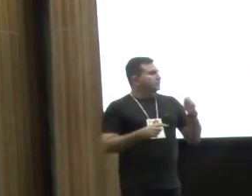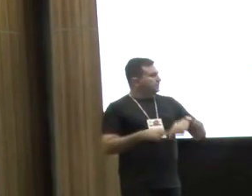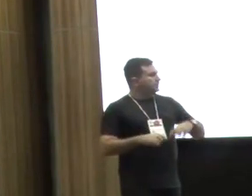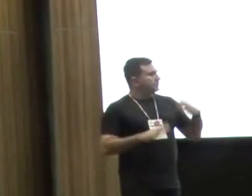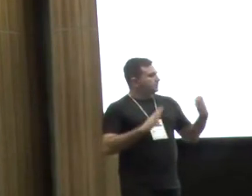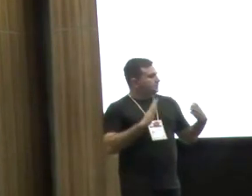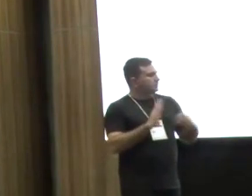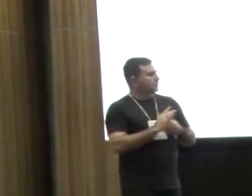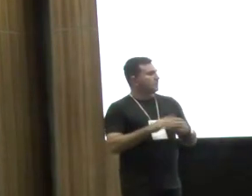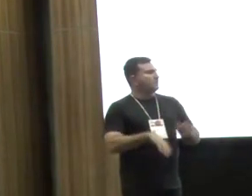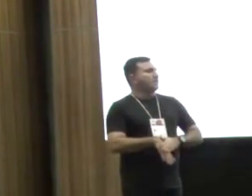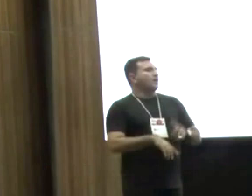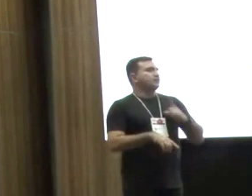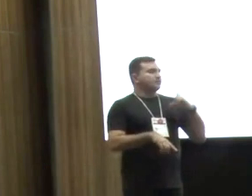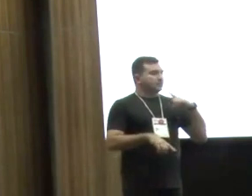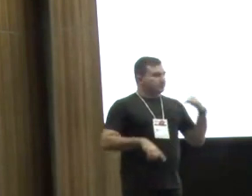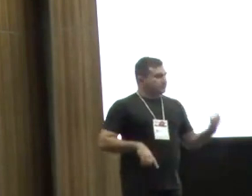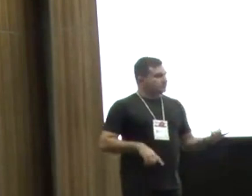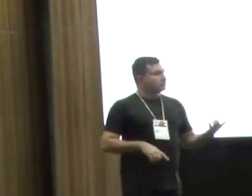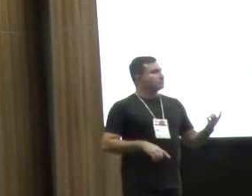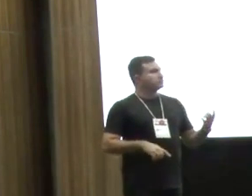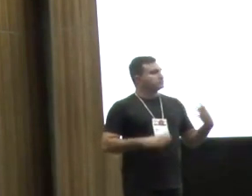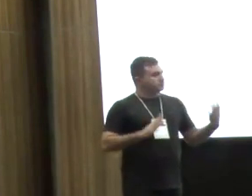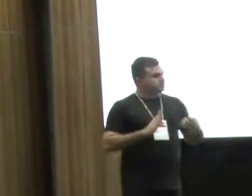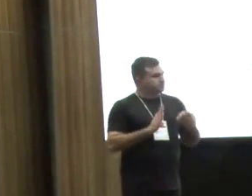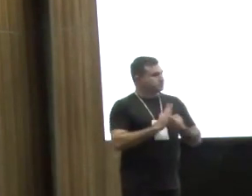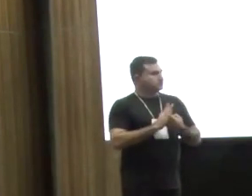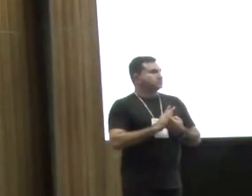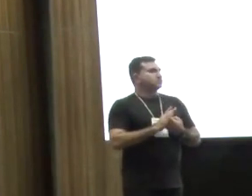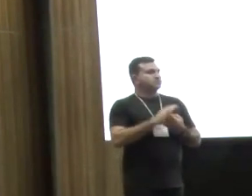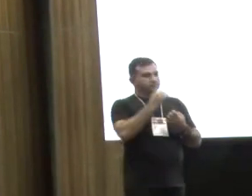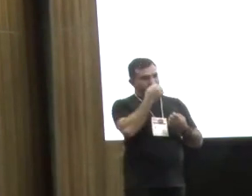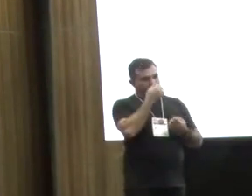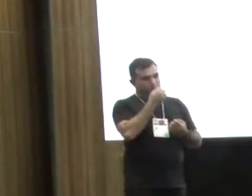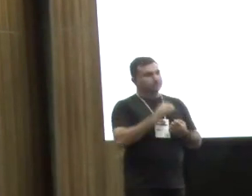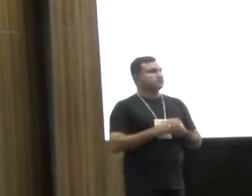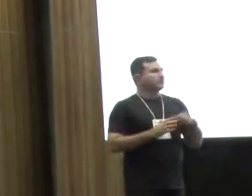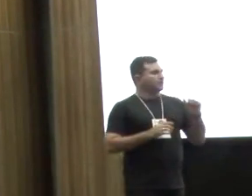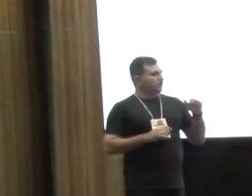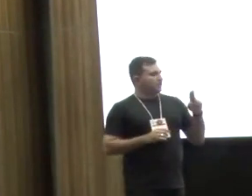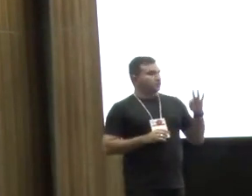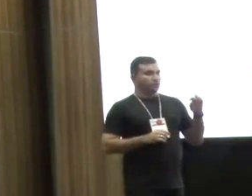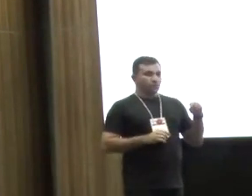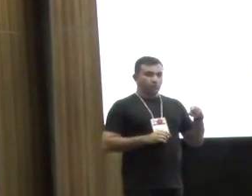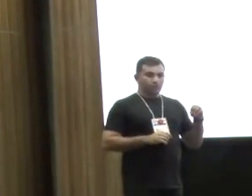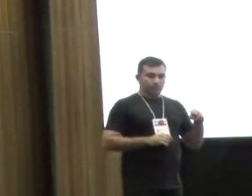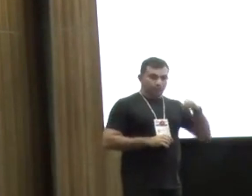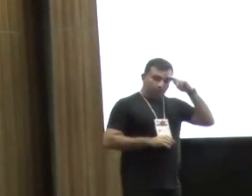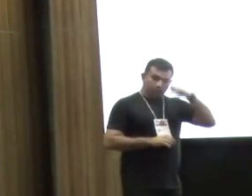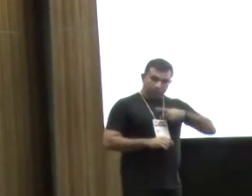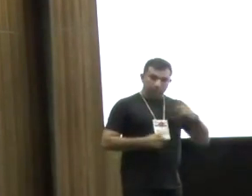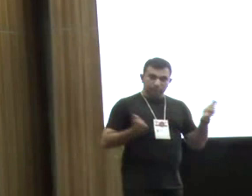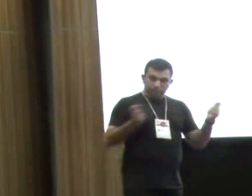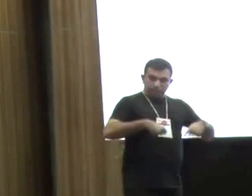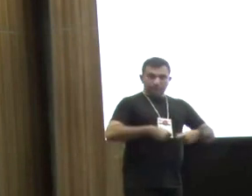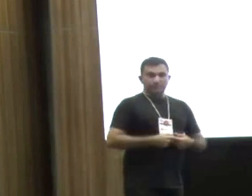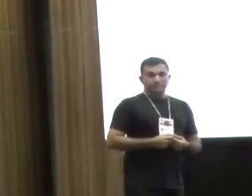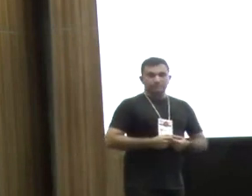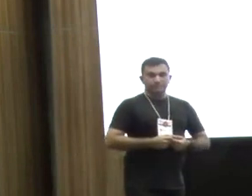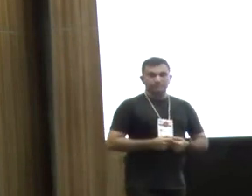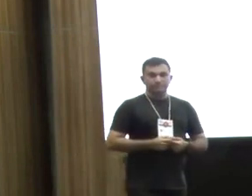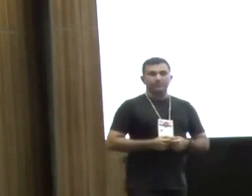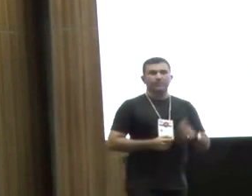Quem mais lida com incerteza do que um empreendedor que é um autônomo? E eu lido com